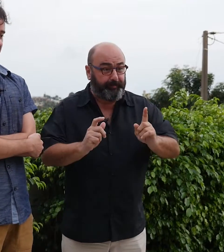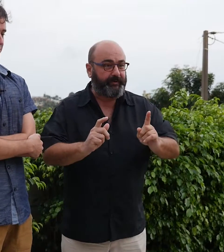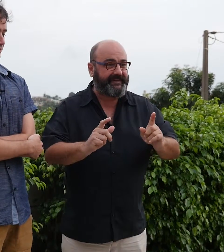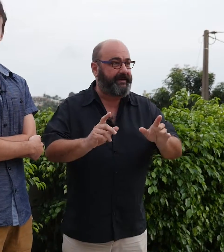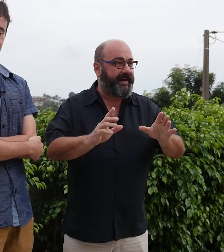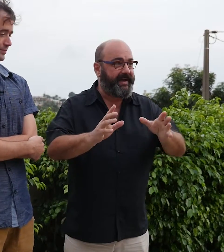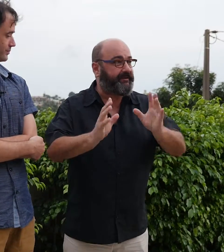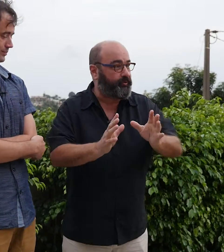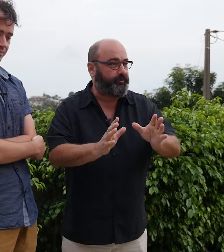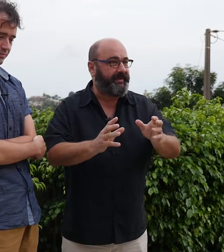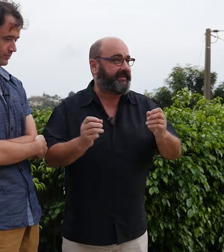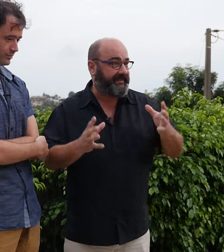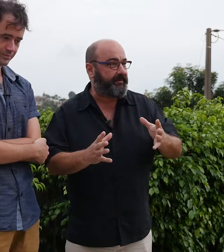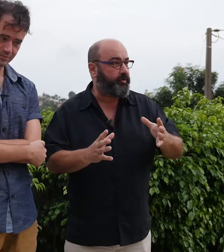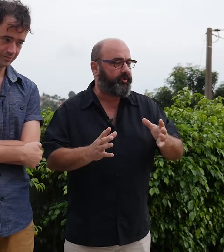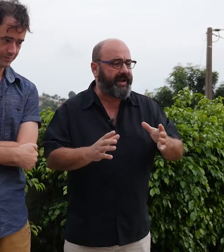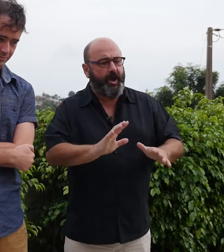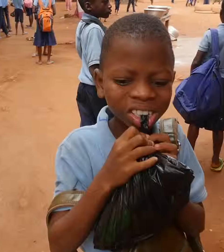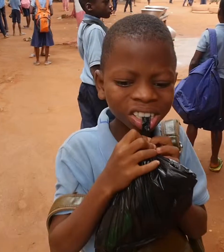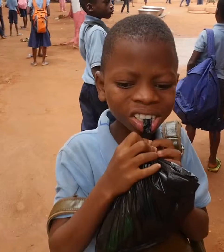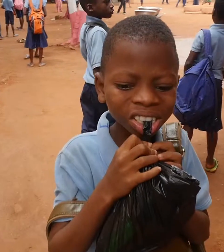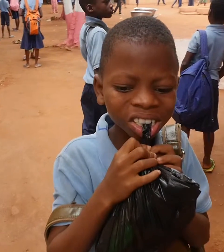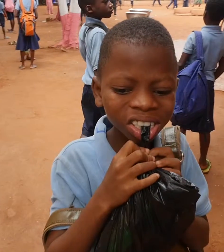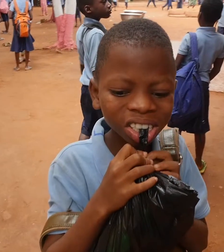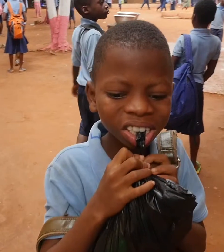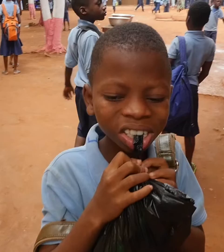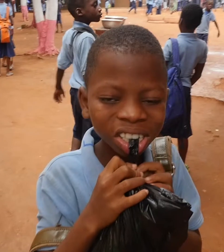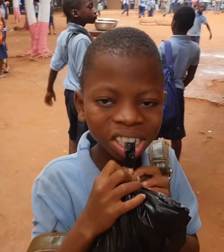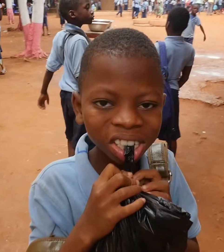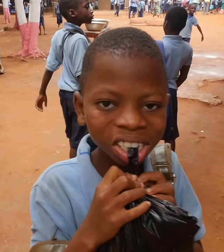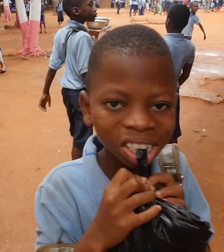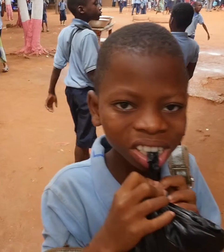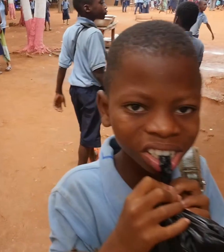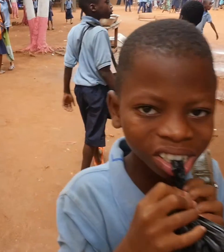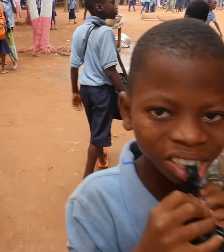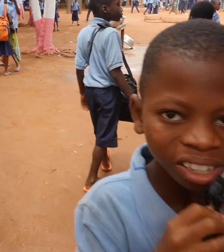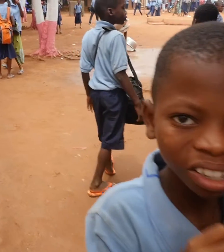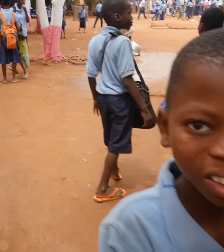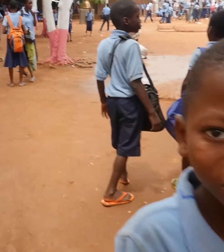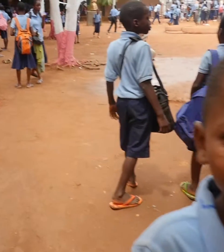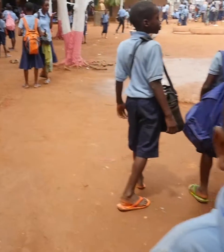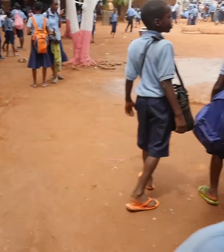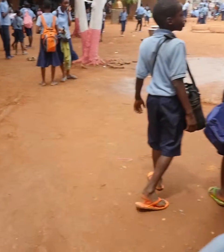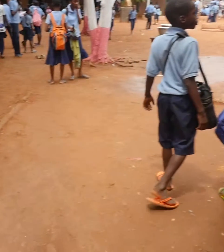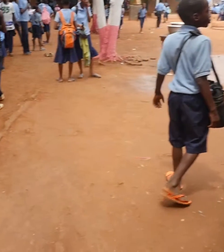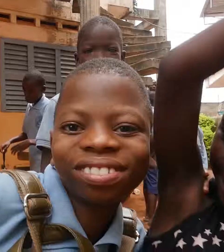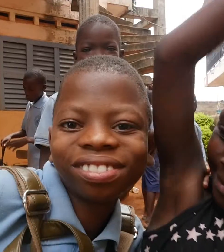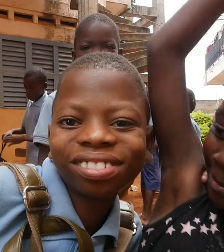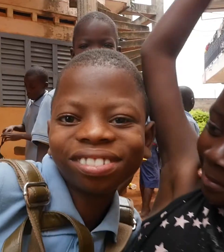porter des appareils, surtout mettre des implants cochléaires. On veut tellement vivre dans la technicité, dans la norme, la